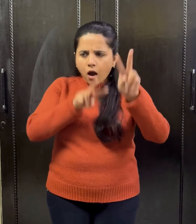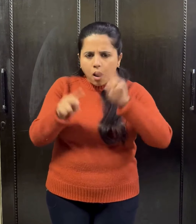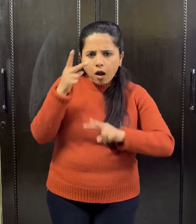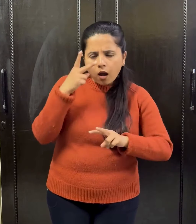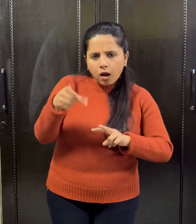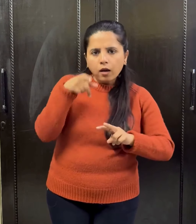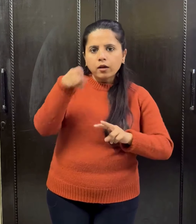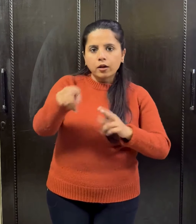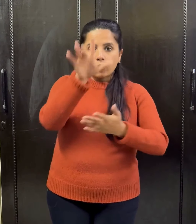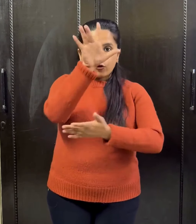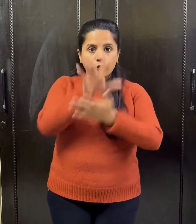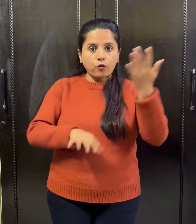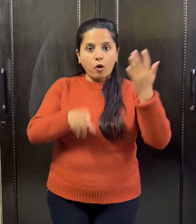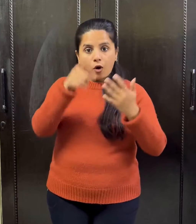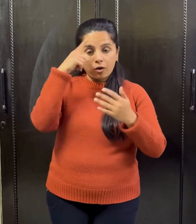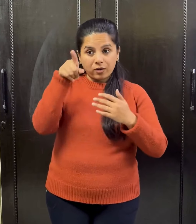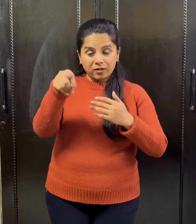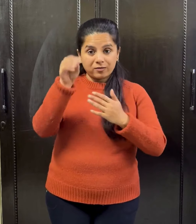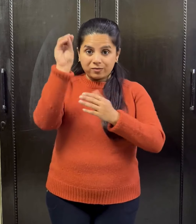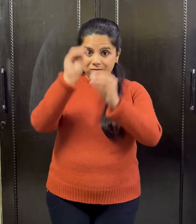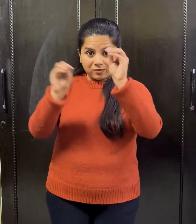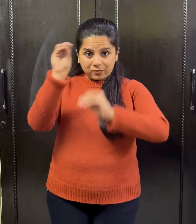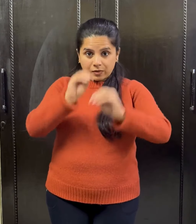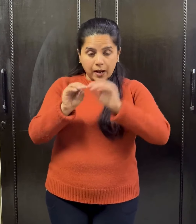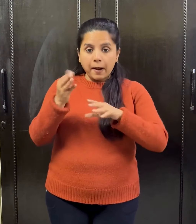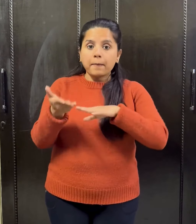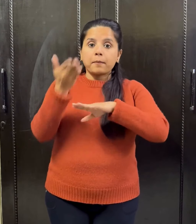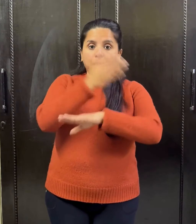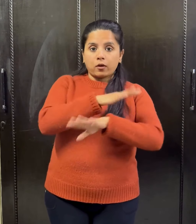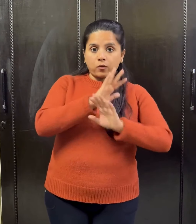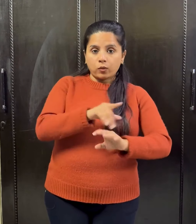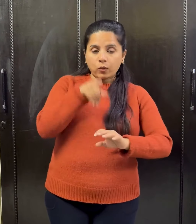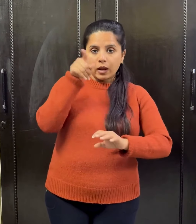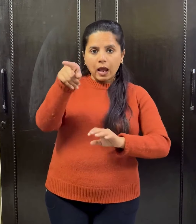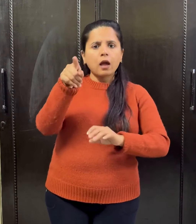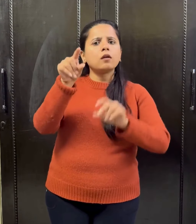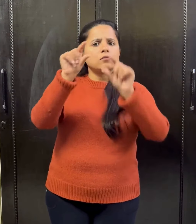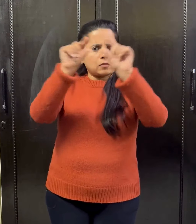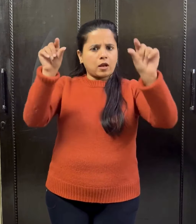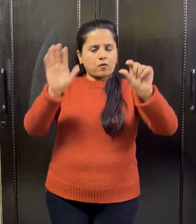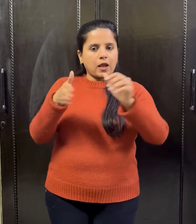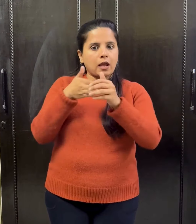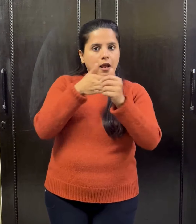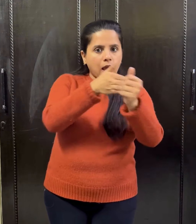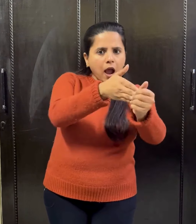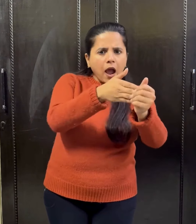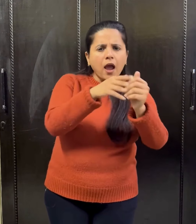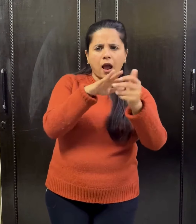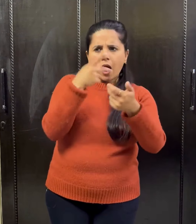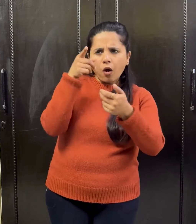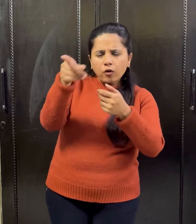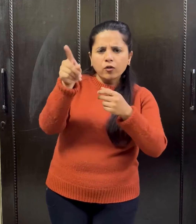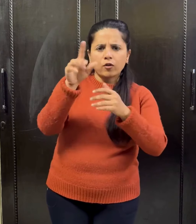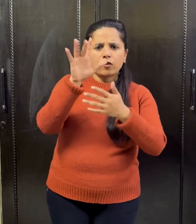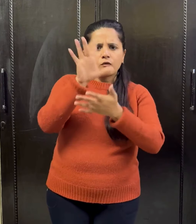एप्लीकेशन फॉर्म भरने से पहले गाइड टू फिल द फॉर्म एंड प्रोग्राम इंफॉर्मेशन पढ़ें।